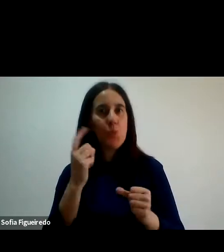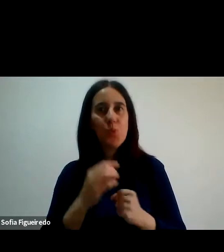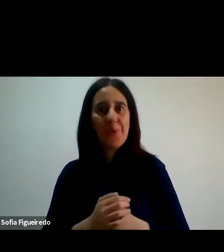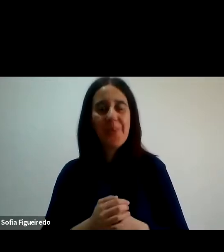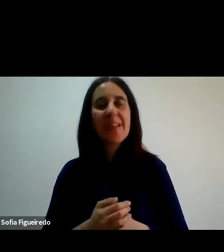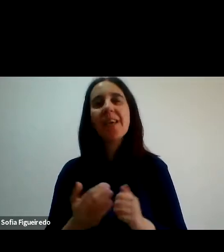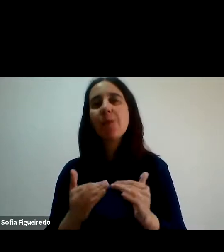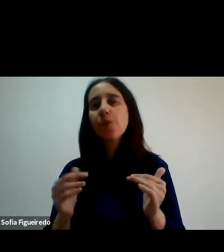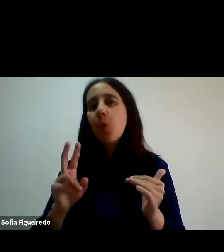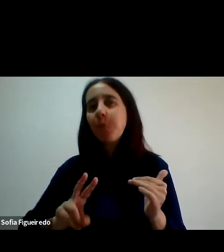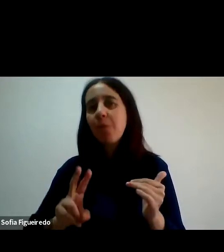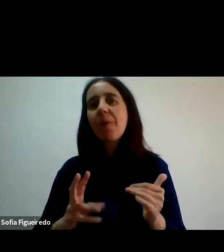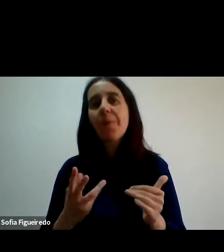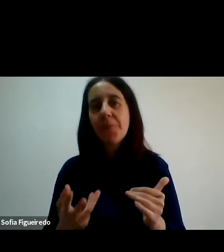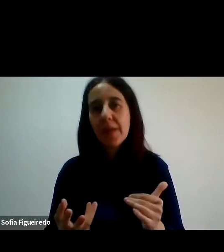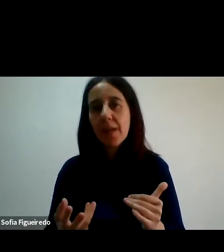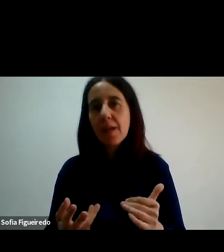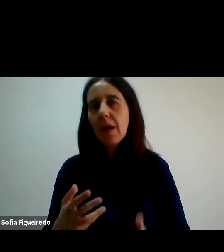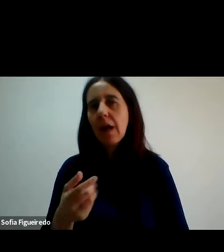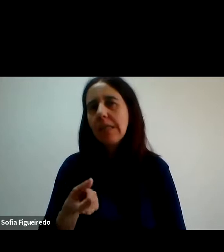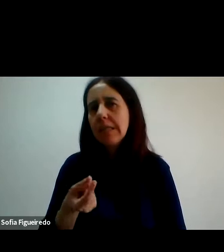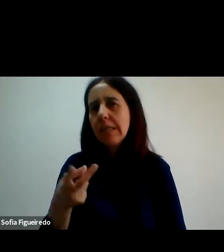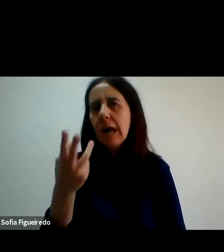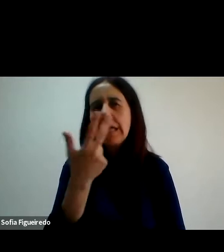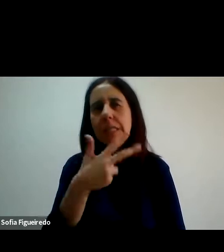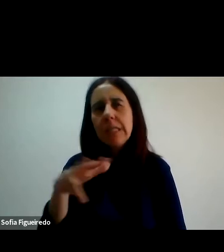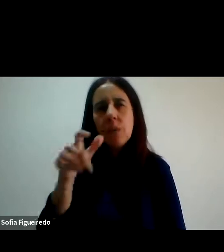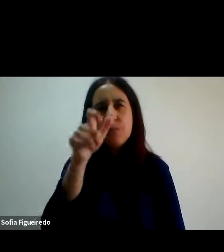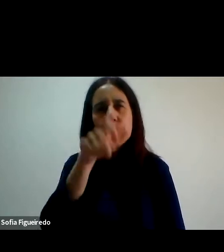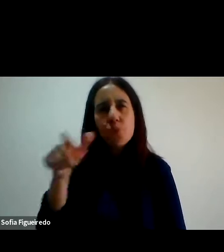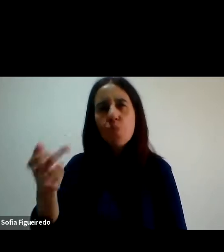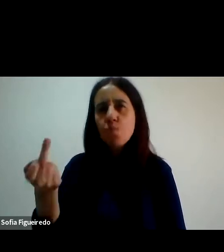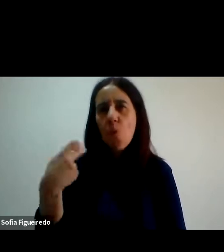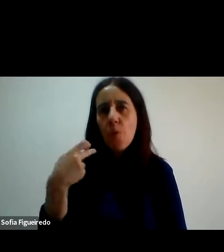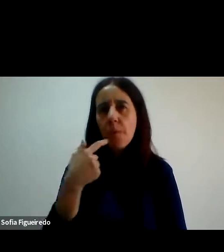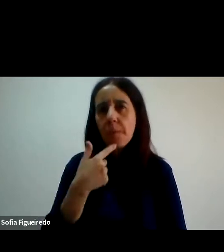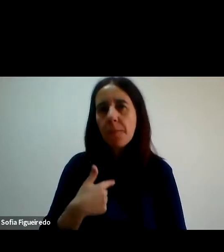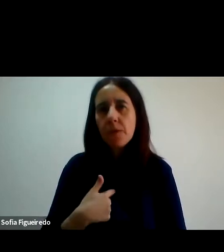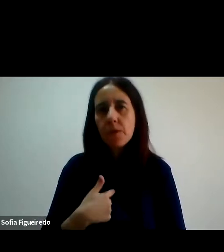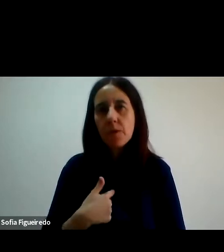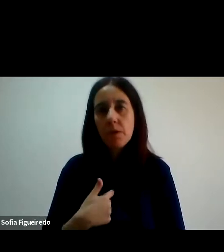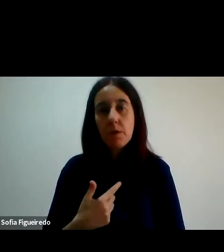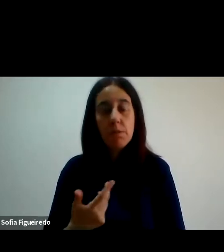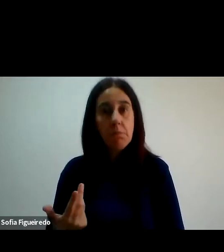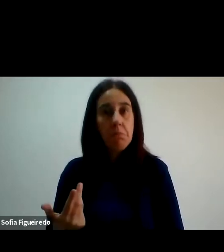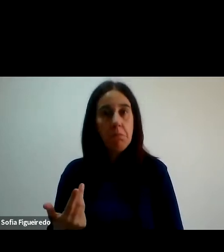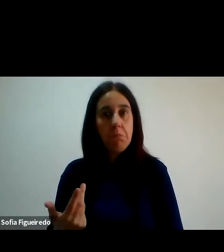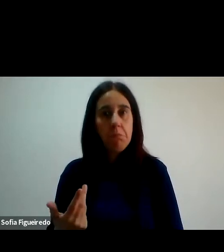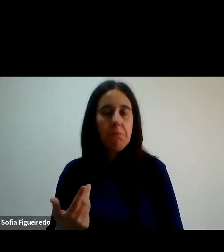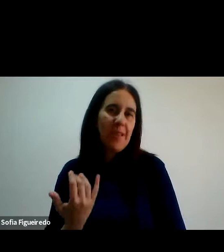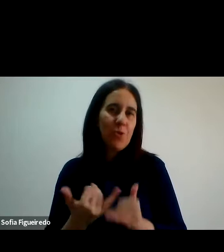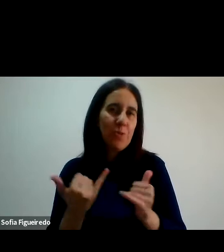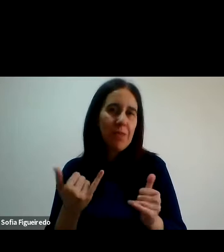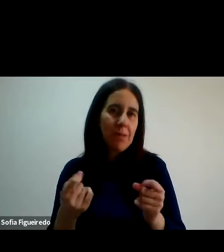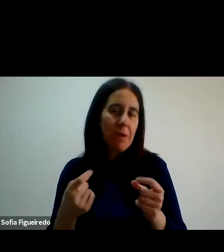segunda dimensão, que é termos dezenas, muitas vezes centenas de pessoas que responderam a dizer, sem saber que aquilo era um e-mail automático,